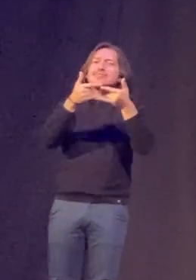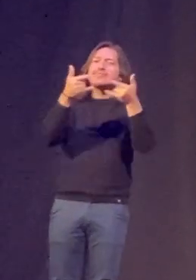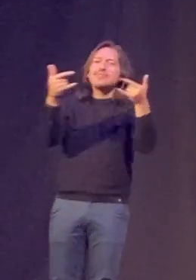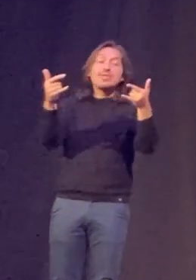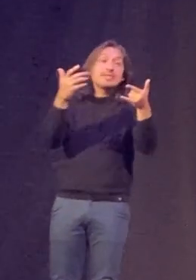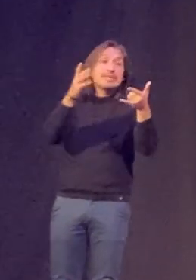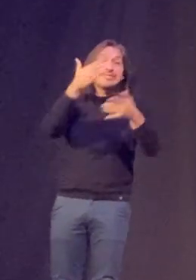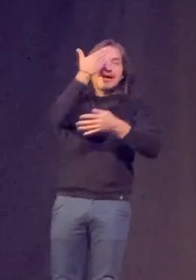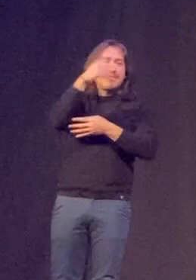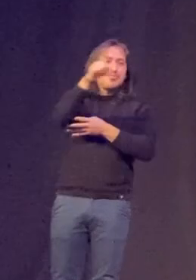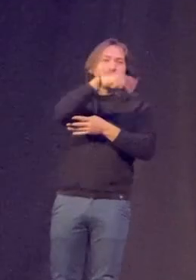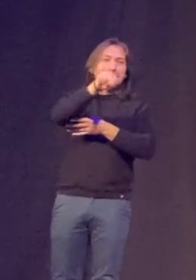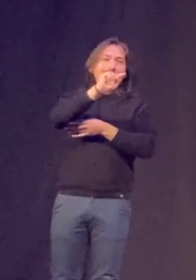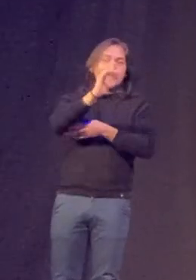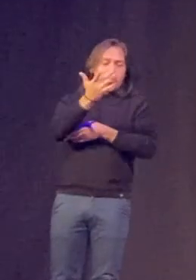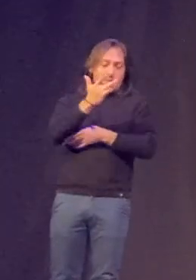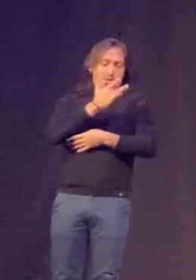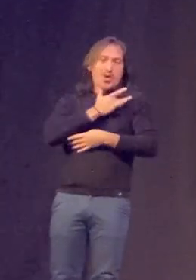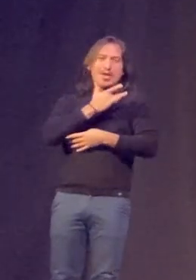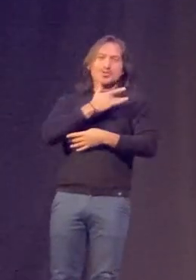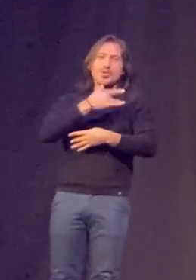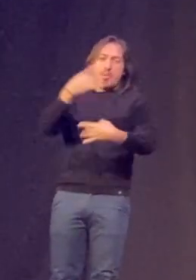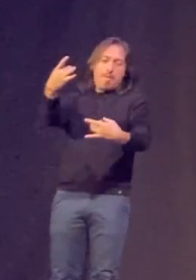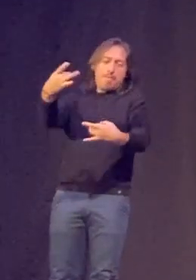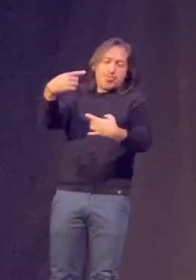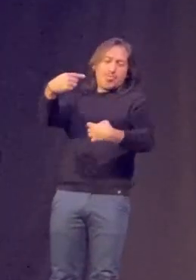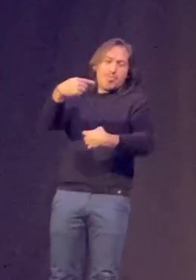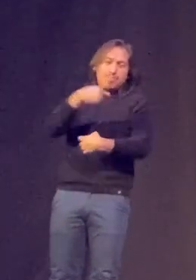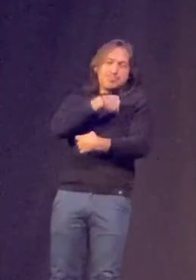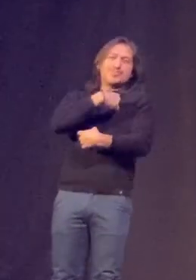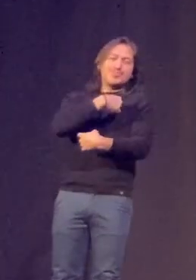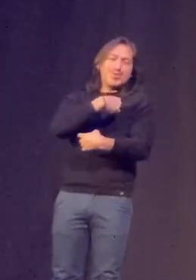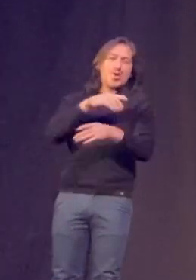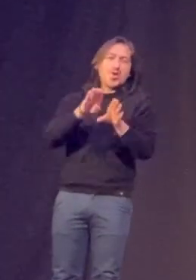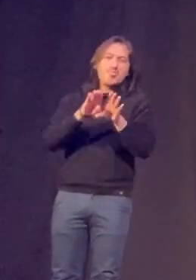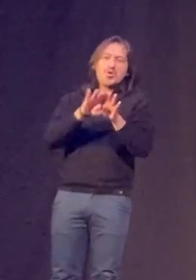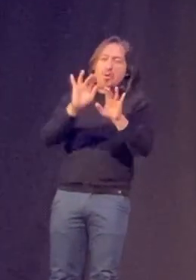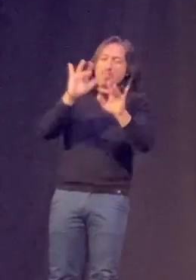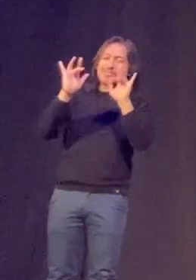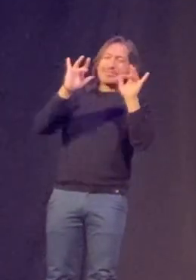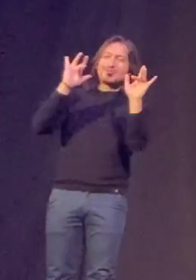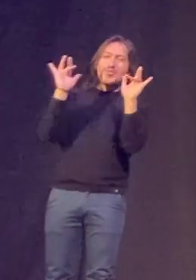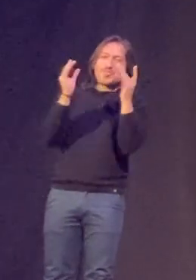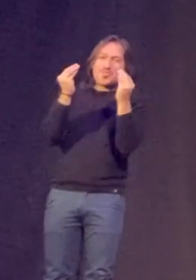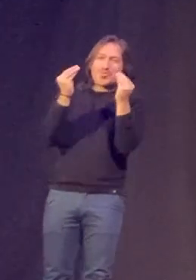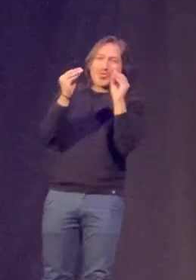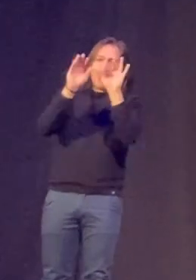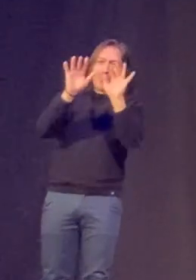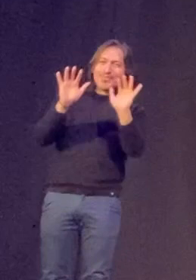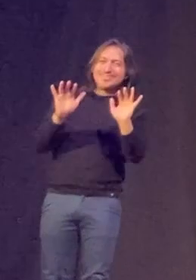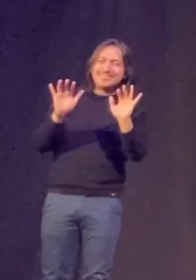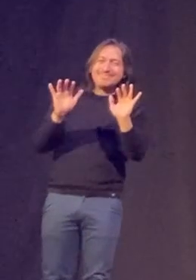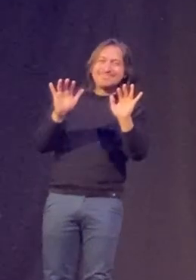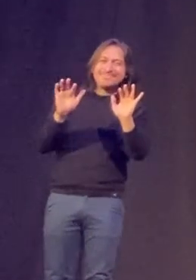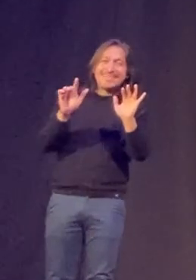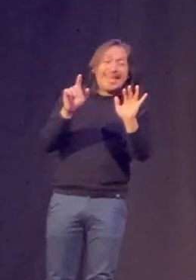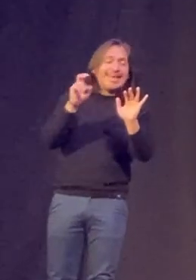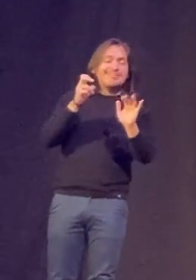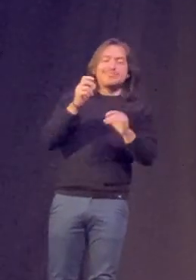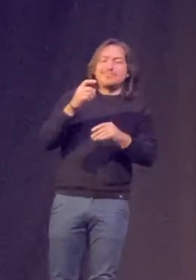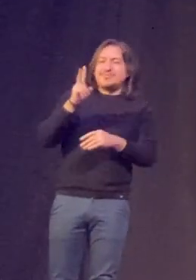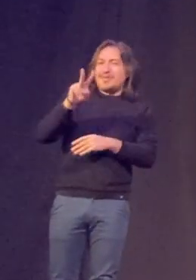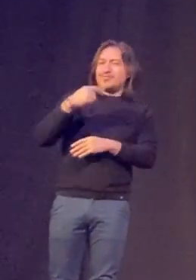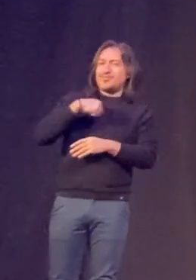que les van a llegar a sus corazoncitas con mucho glitter y con mucha emoción. Entonces, estamos muy orgullosos